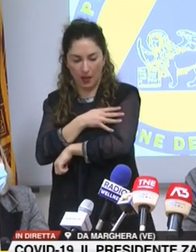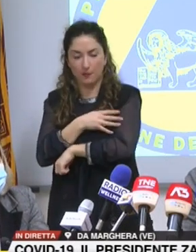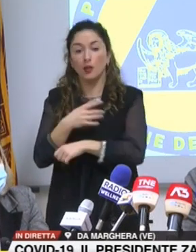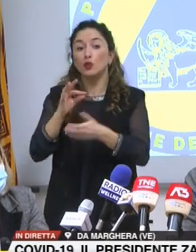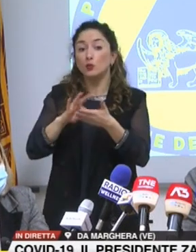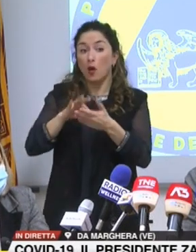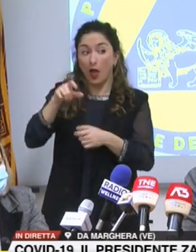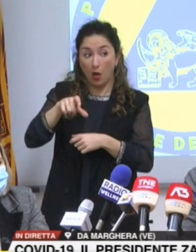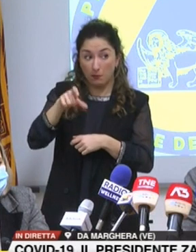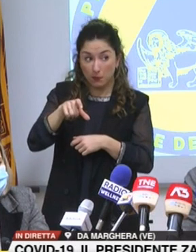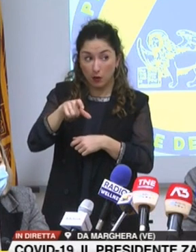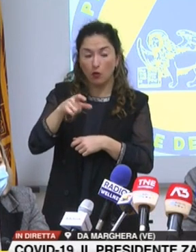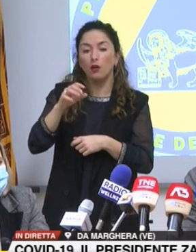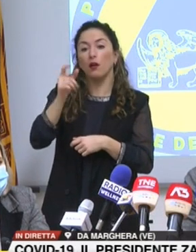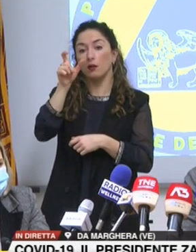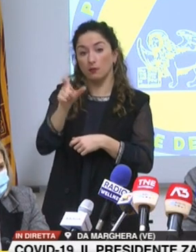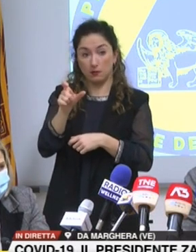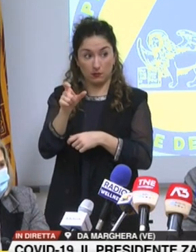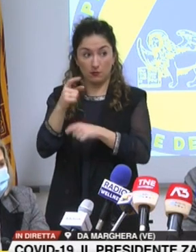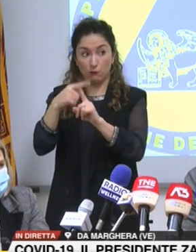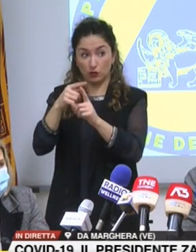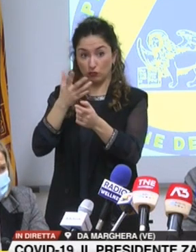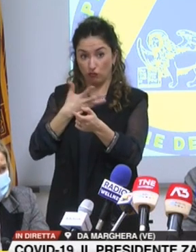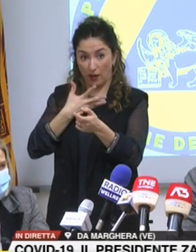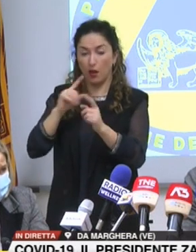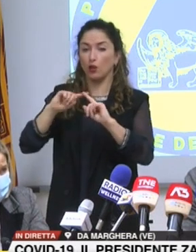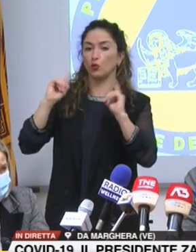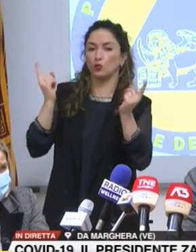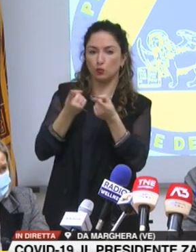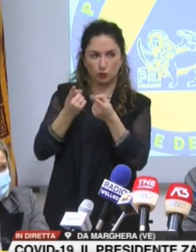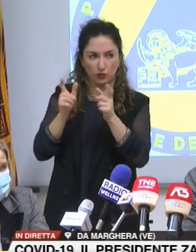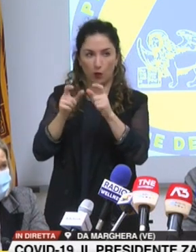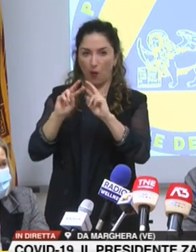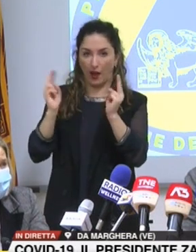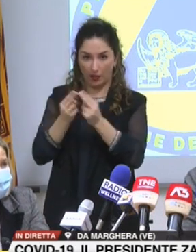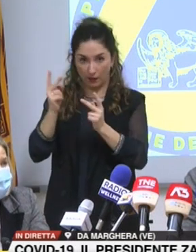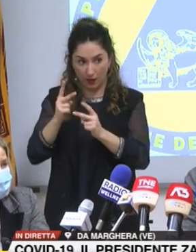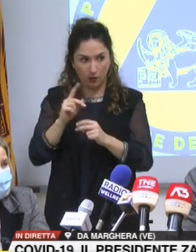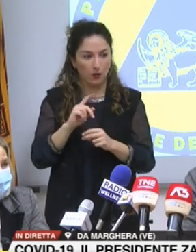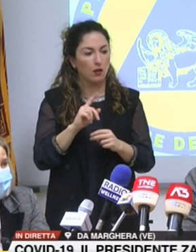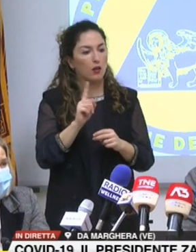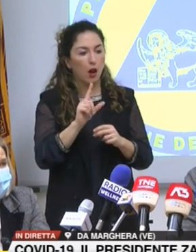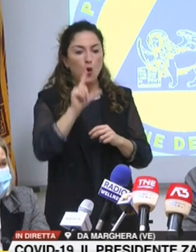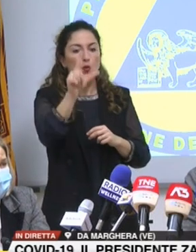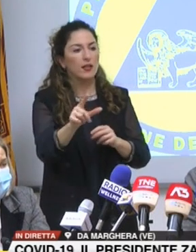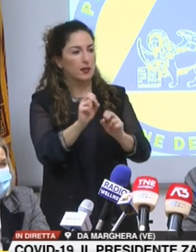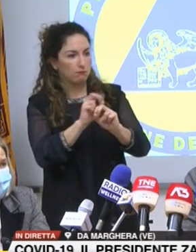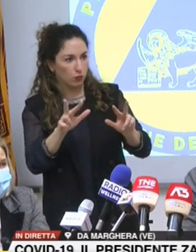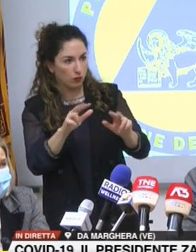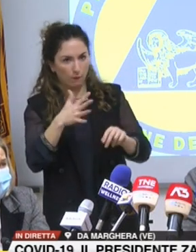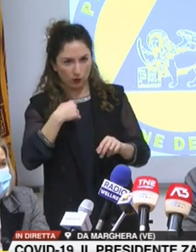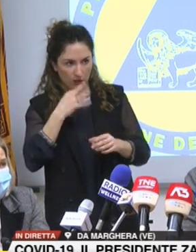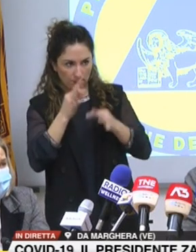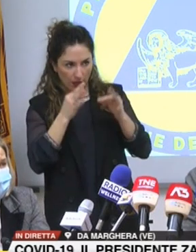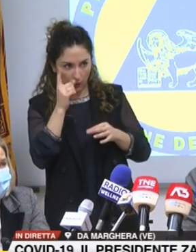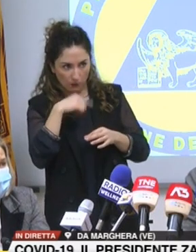in presenza di un positivo, la classe va in quarantena, sì, ricorda? Da lunedì non più. Ah, ecco. No, l'ho detto prima, forse non mi sono spiegato